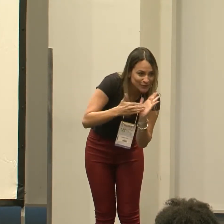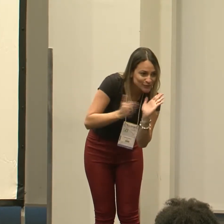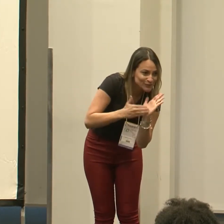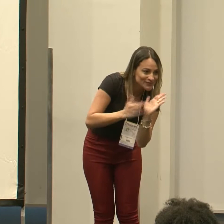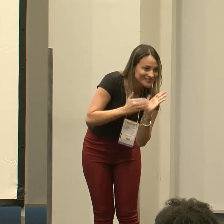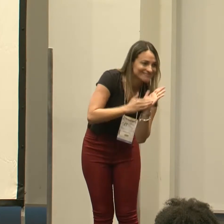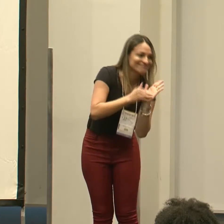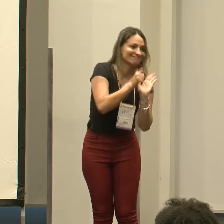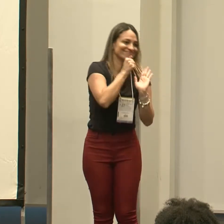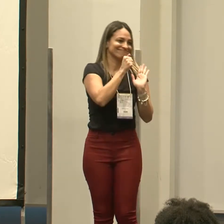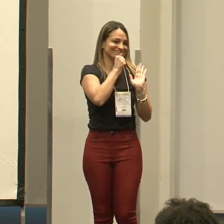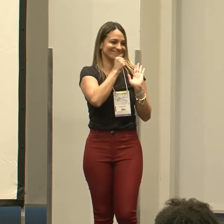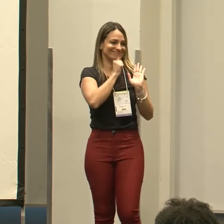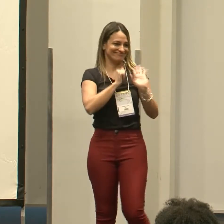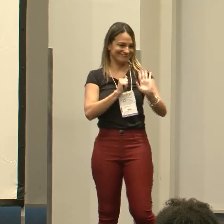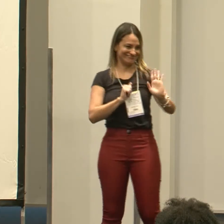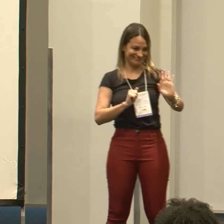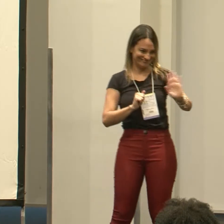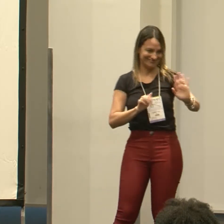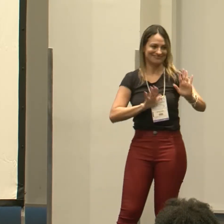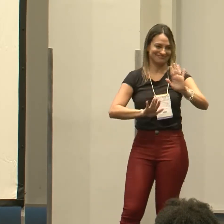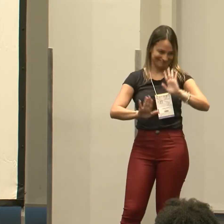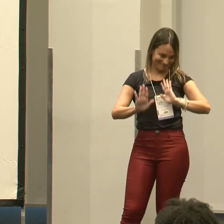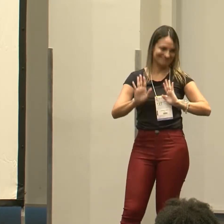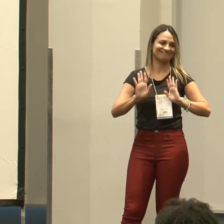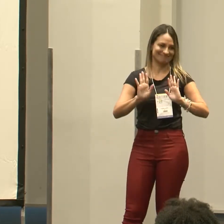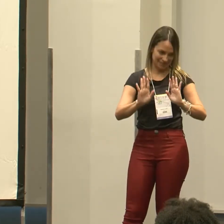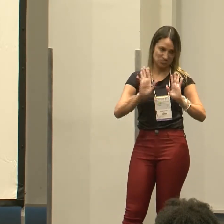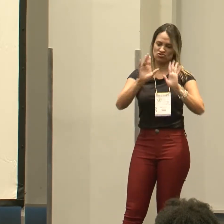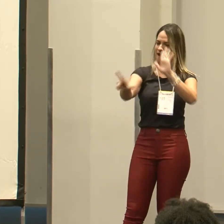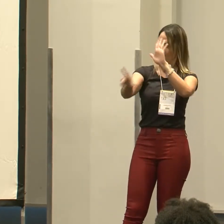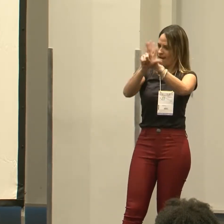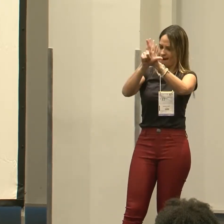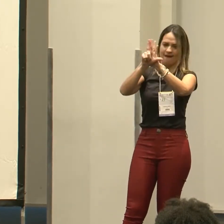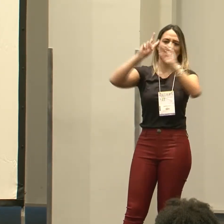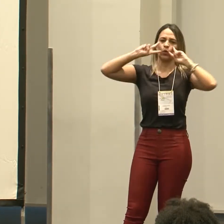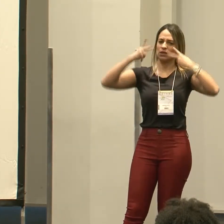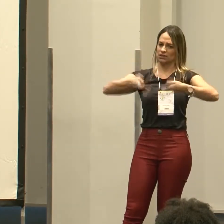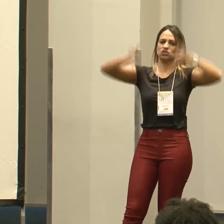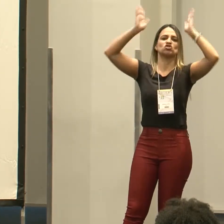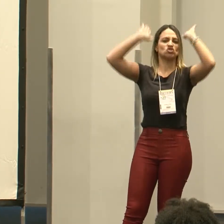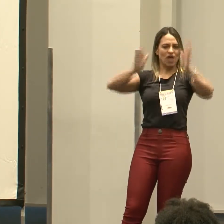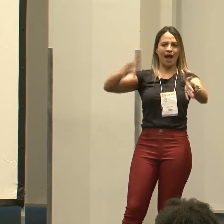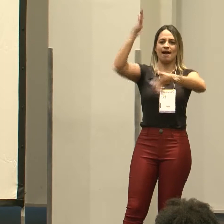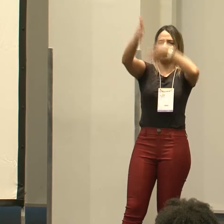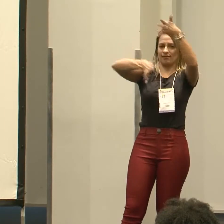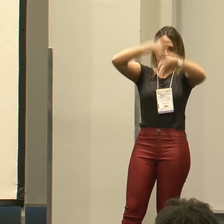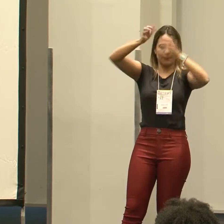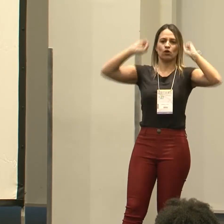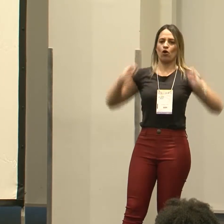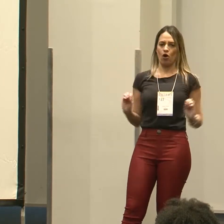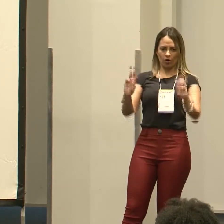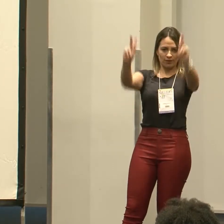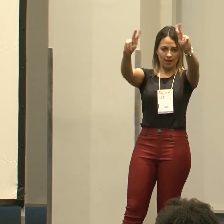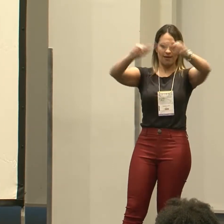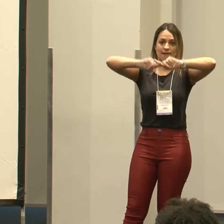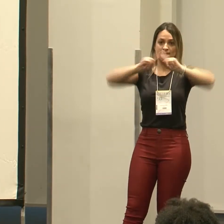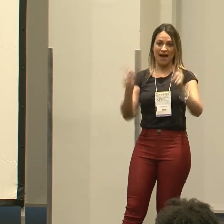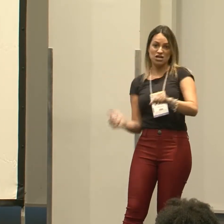língua oficial que substitua o português. Ainda não temos nada que garanta isso. Ela é reconhecida como